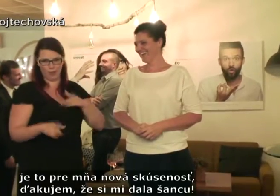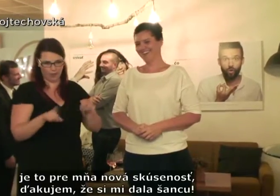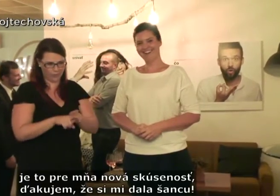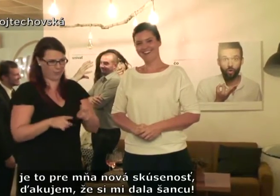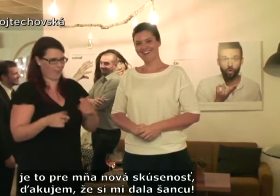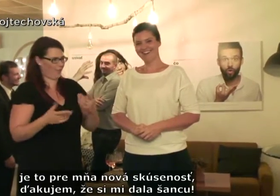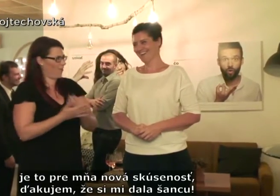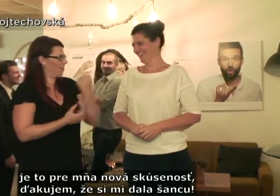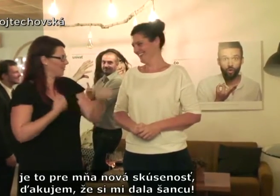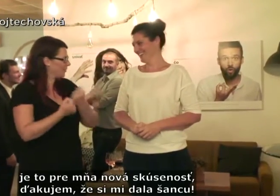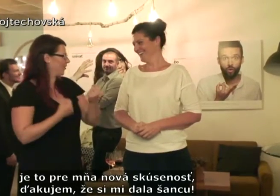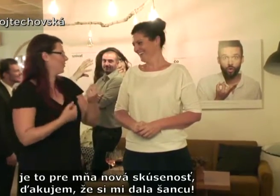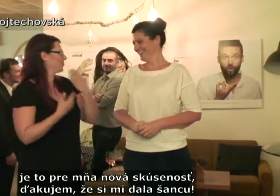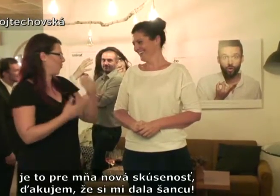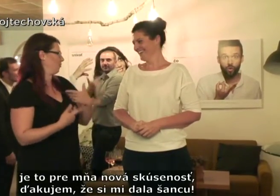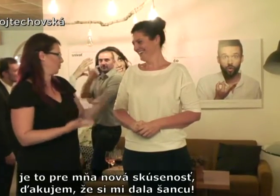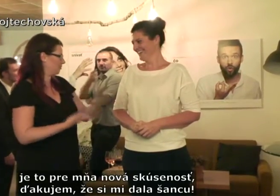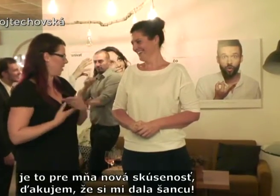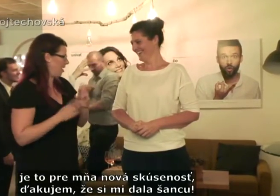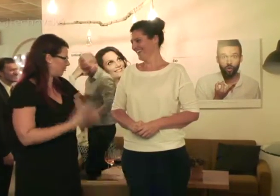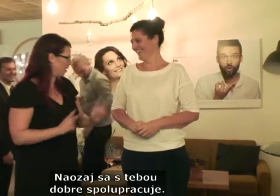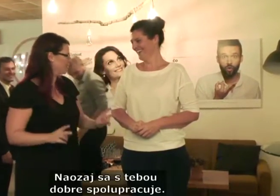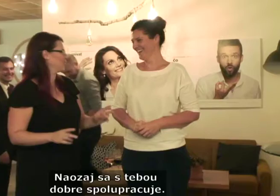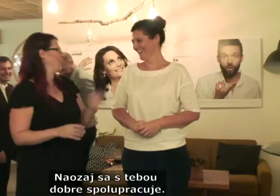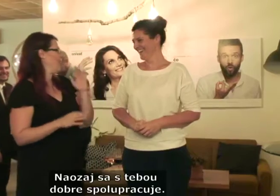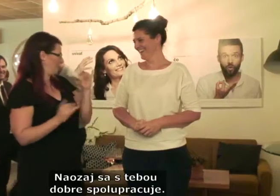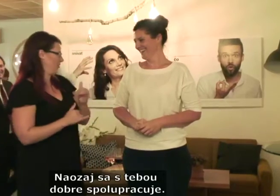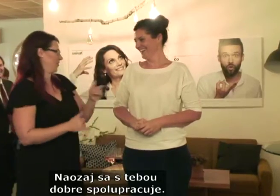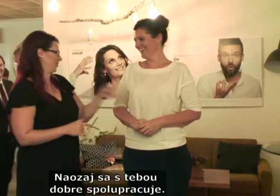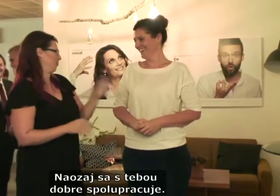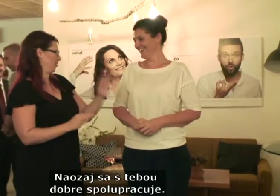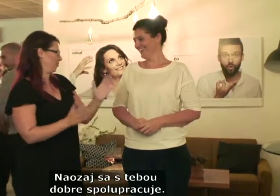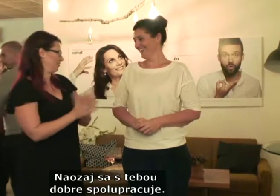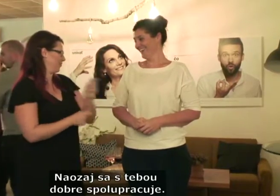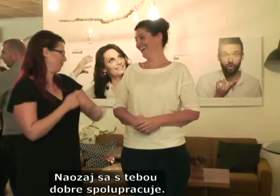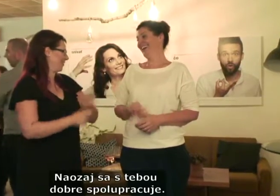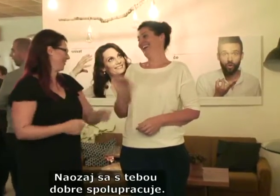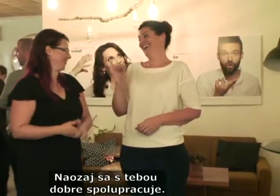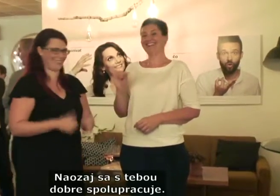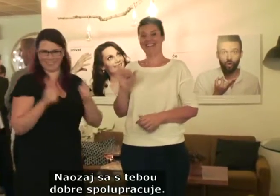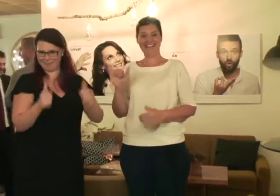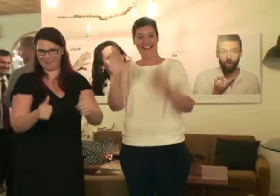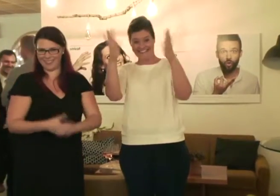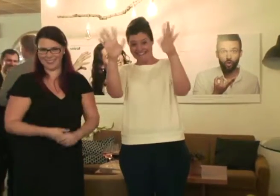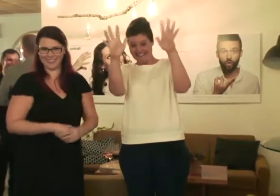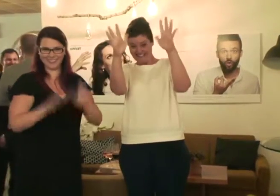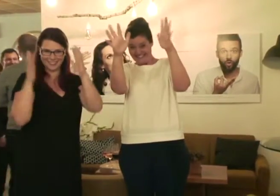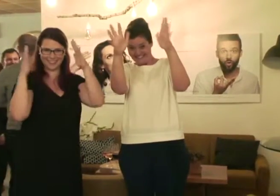tlmočnička medzinárodného posunkovania. Je to pre mňa nová skúsenosť. Naozaj sa s tebou dobre spolupracuje.